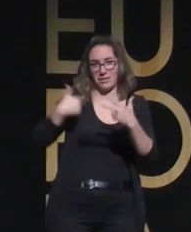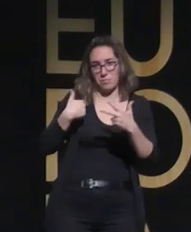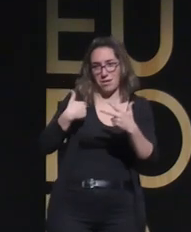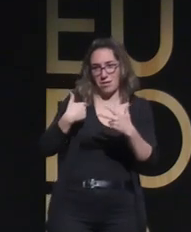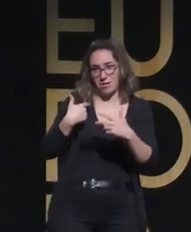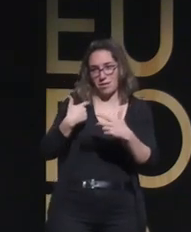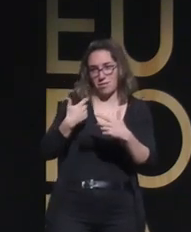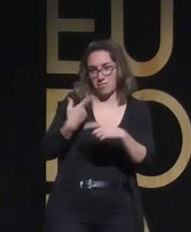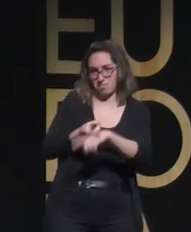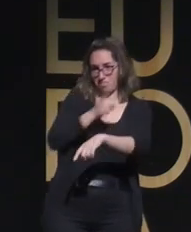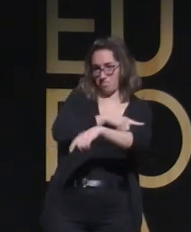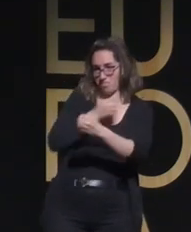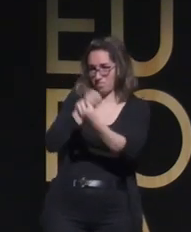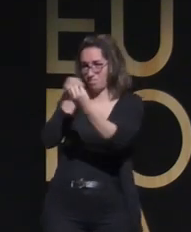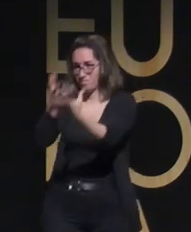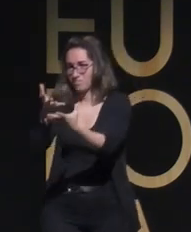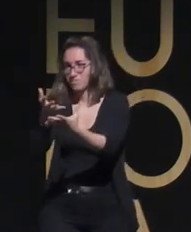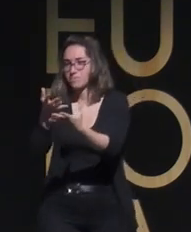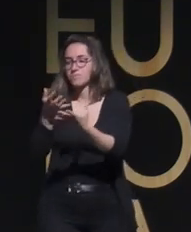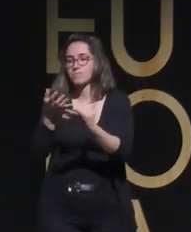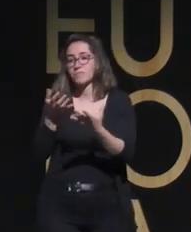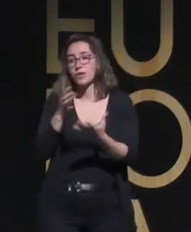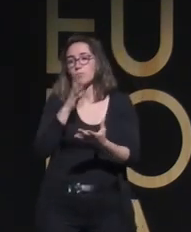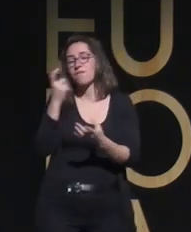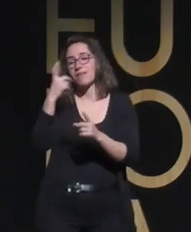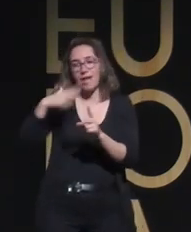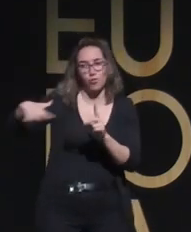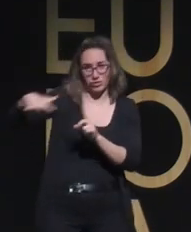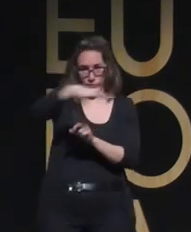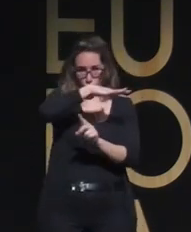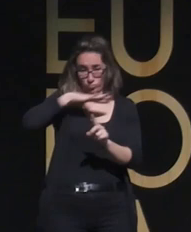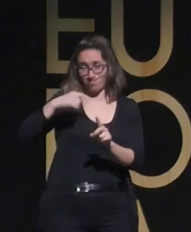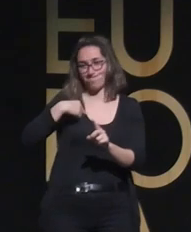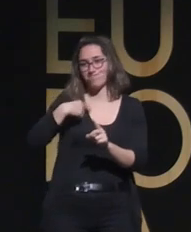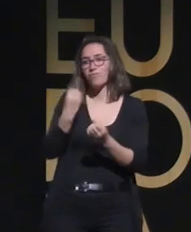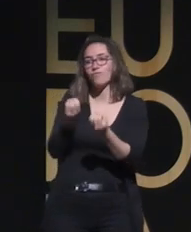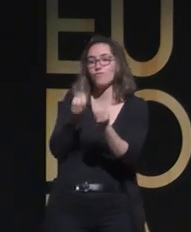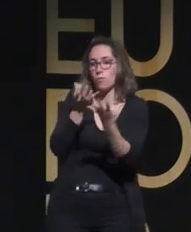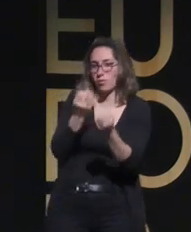problema es el no contextualizar estas situaciones, ¿no? Porque falta muchísima información que habría que saber.